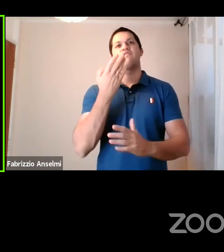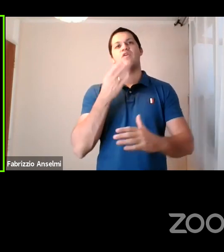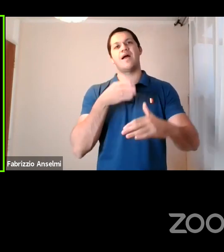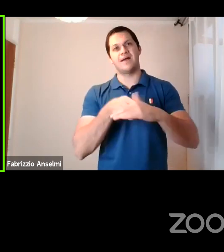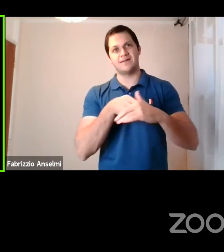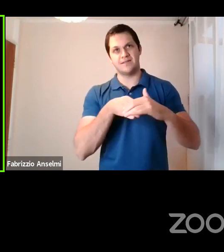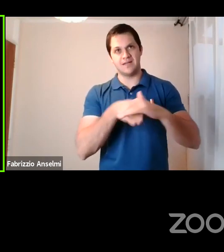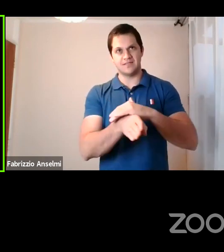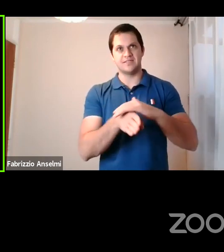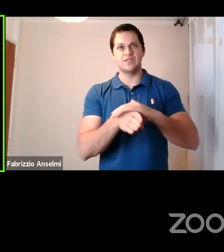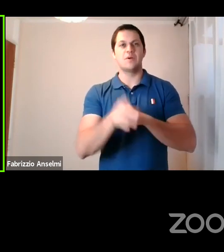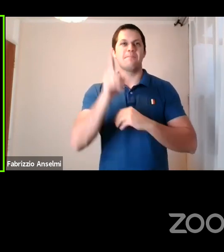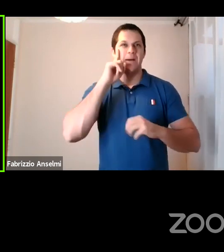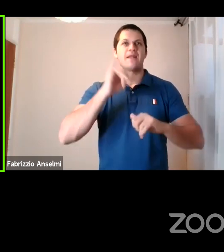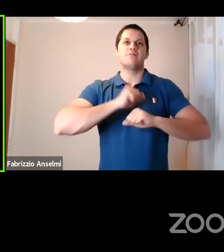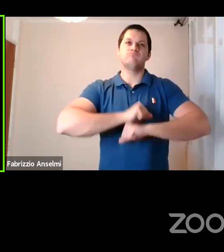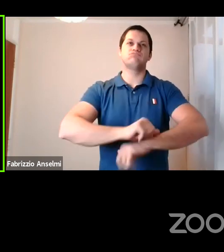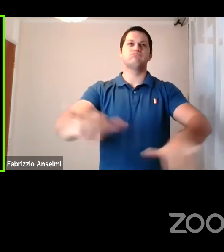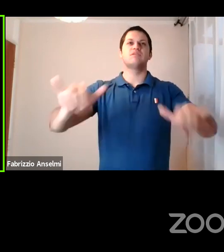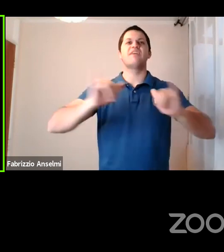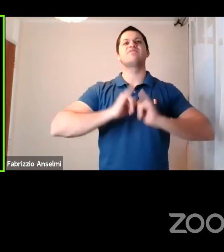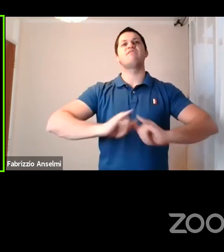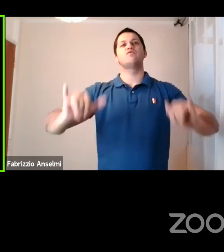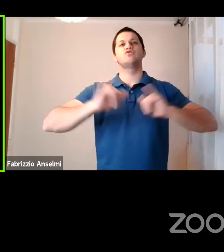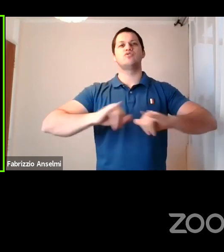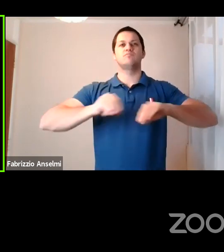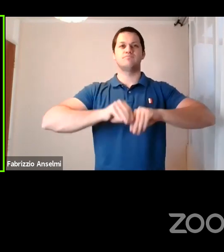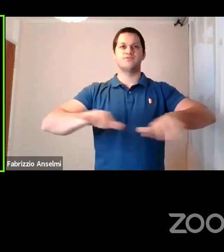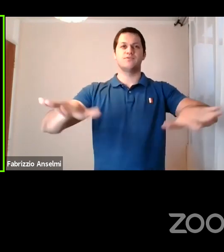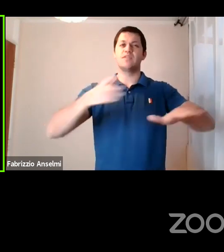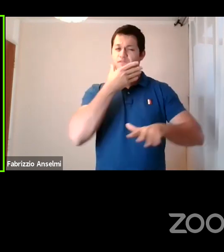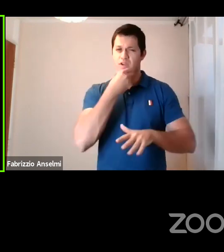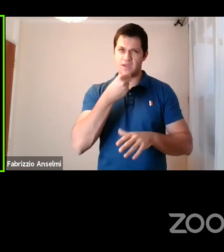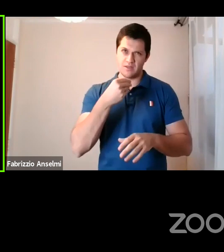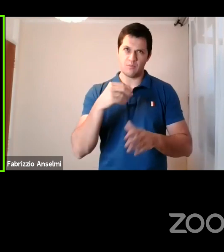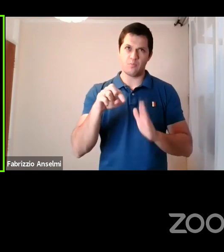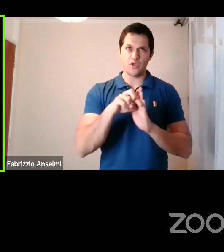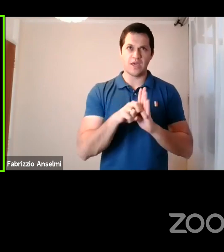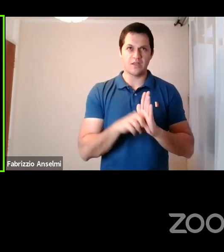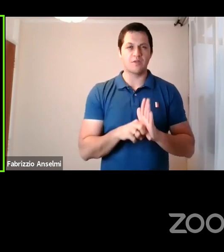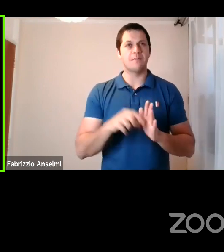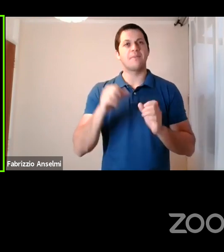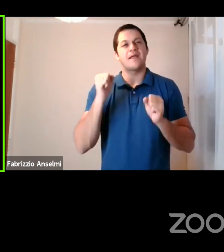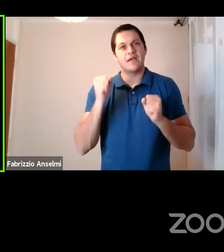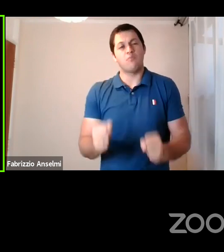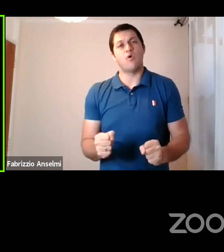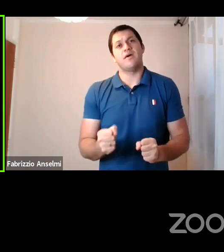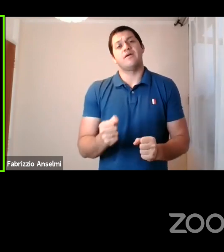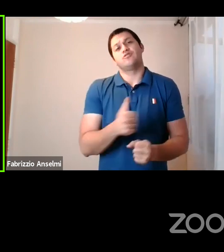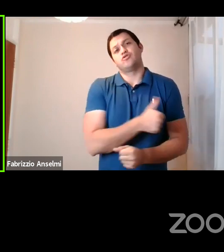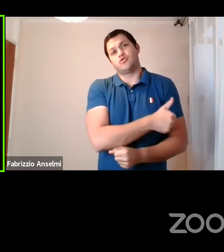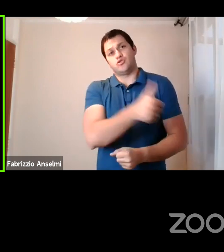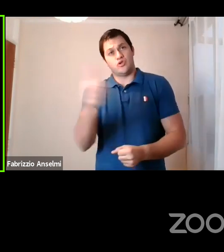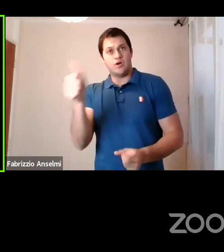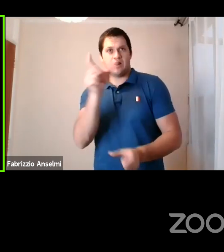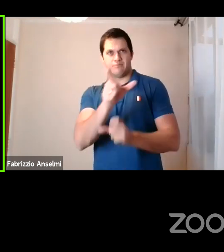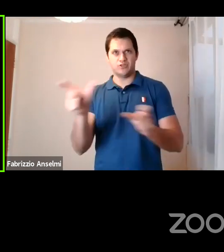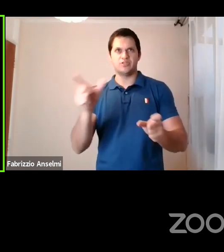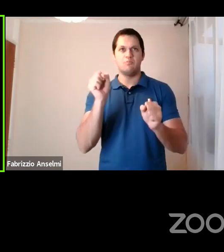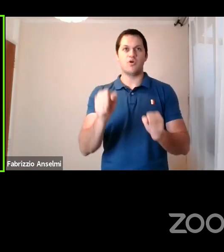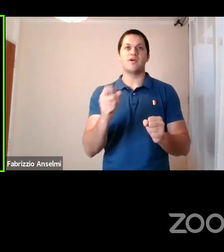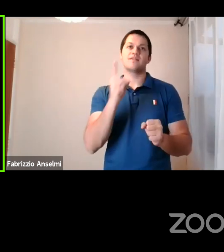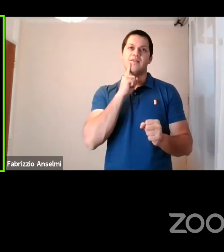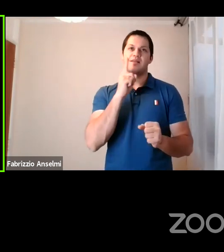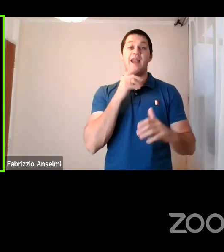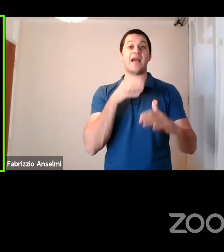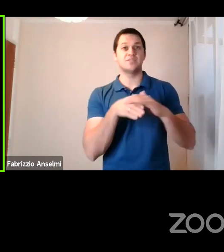de difusión de este lindo proyecto para que llegue a manos de todos. Y también